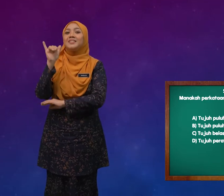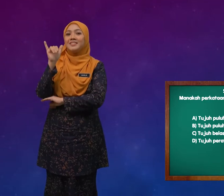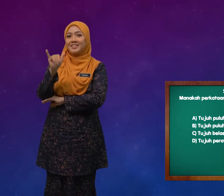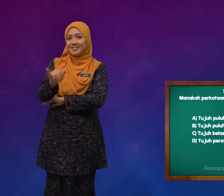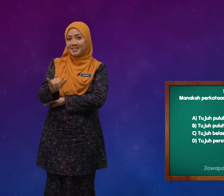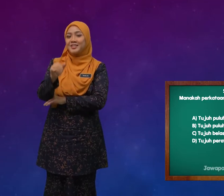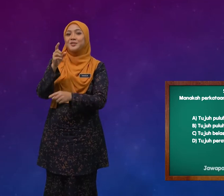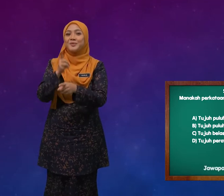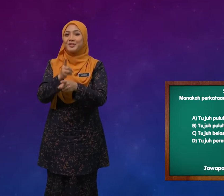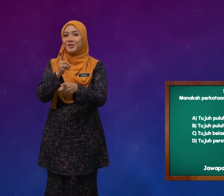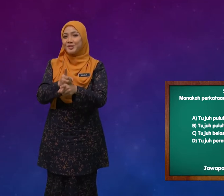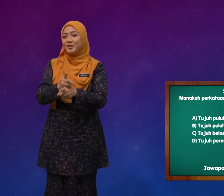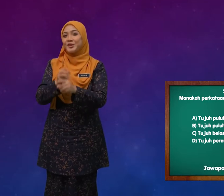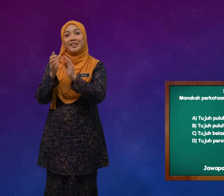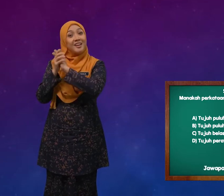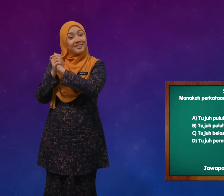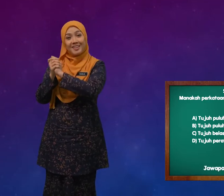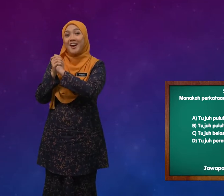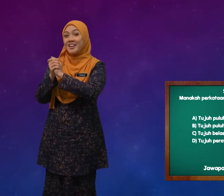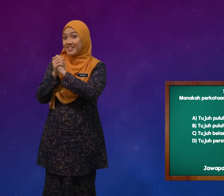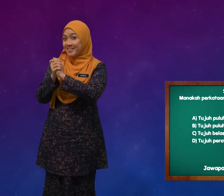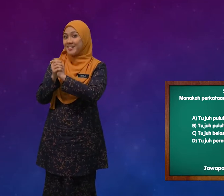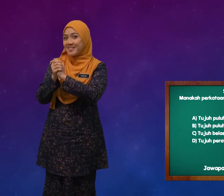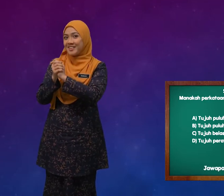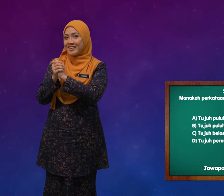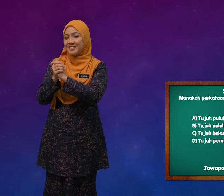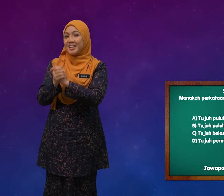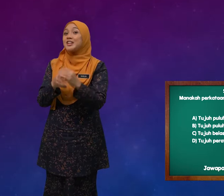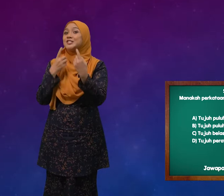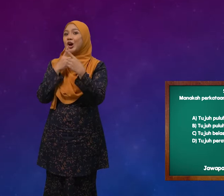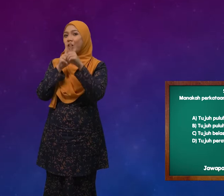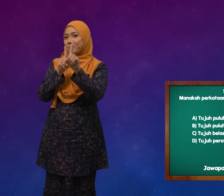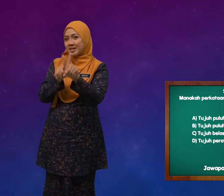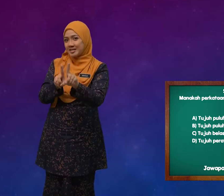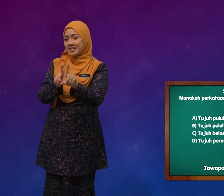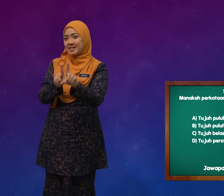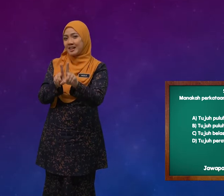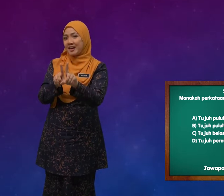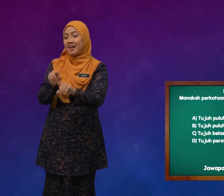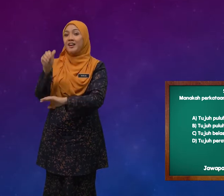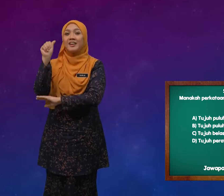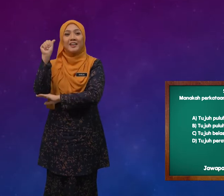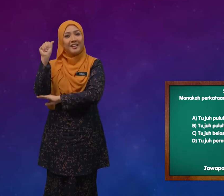Ya, betul. Tahniah. Jawapannya ialah